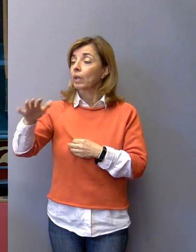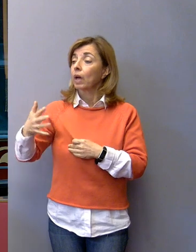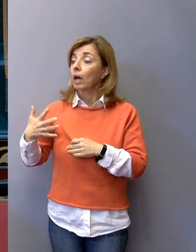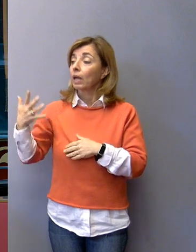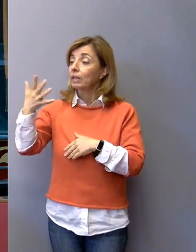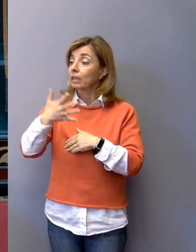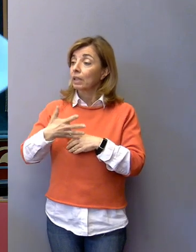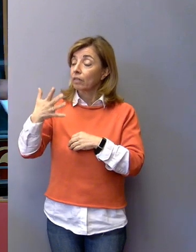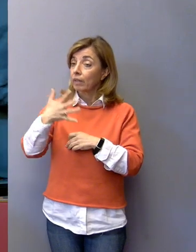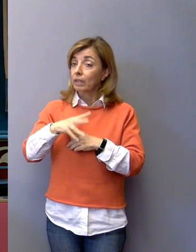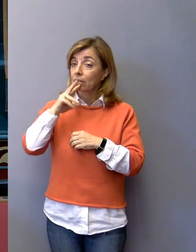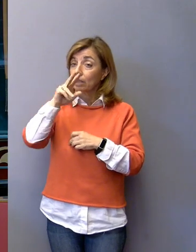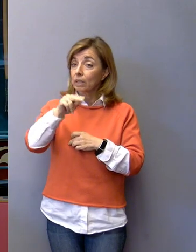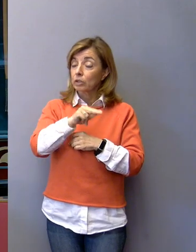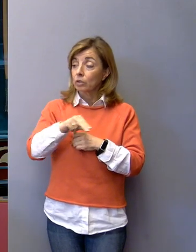voto